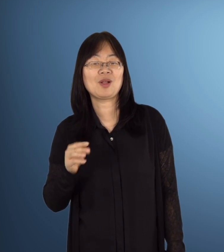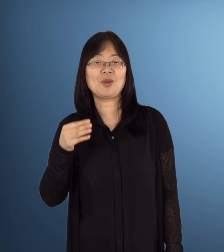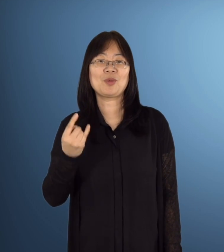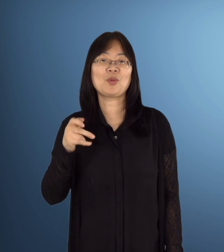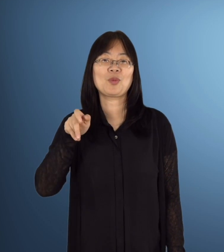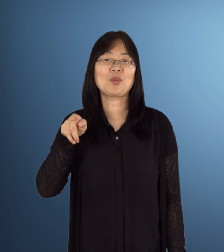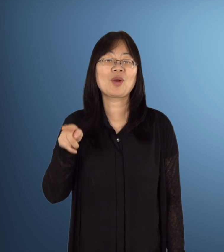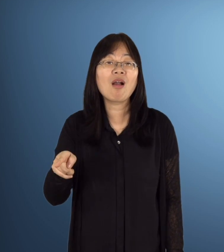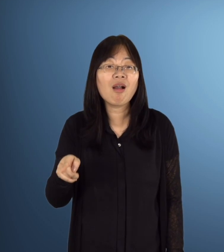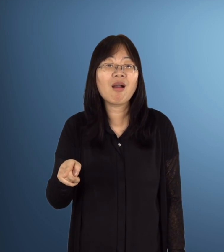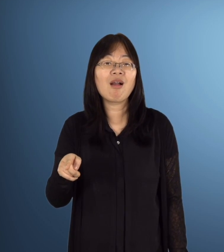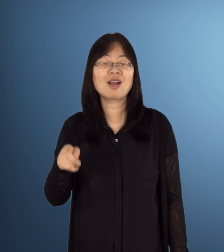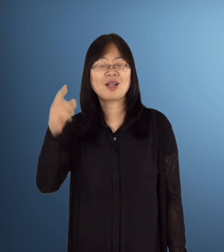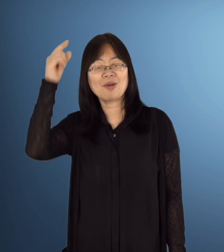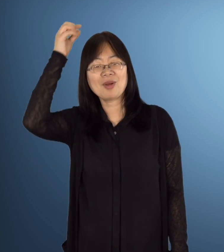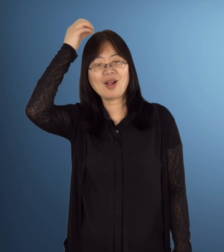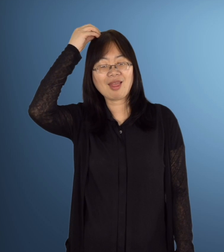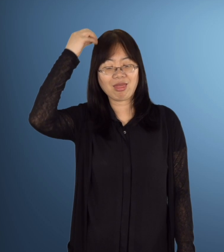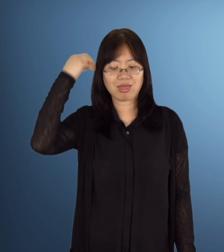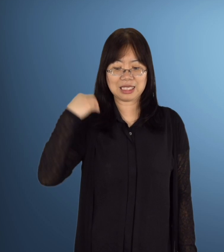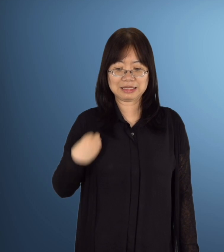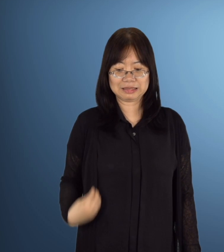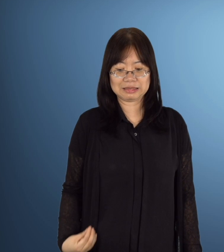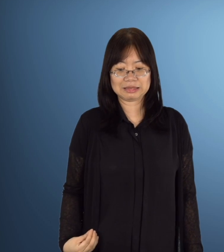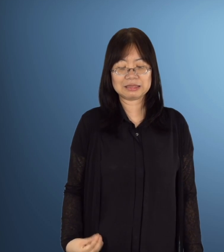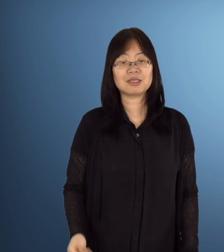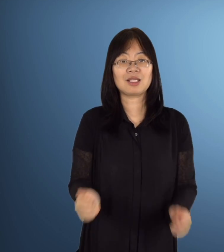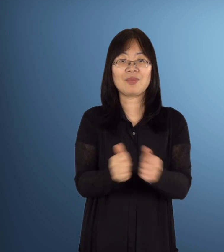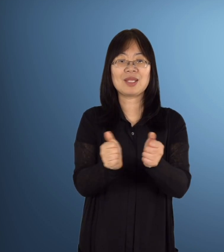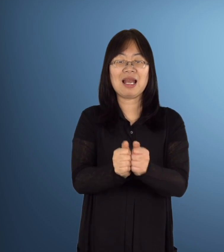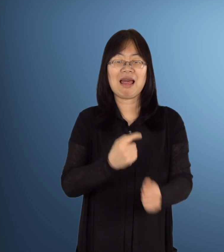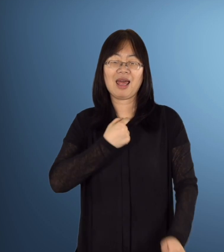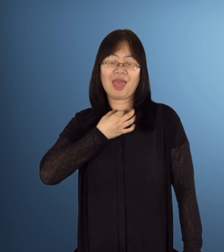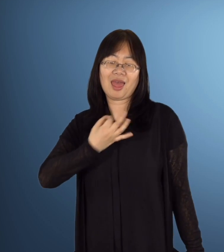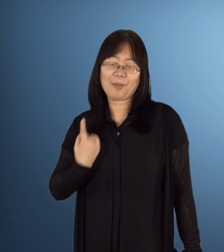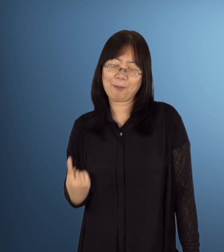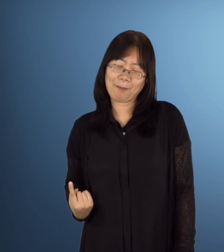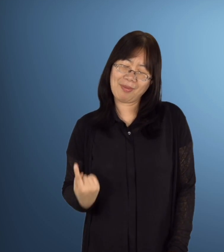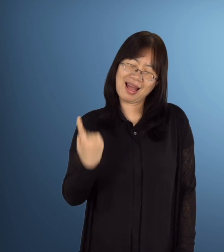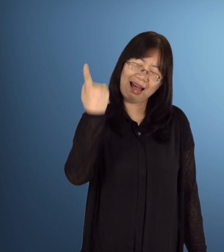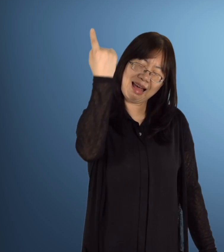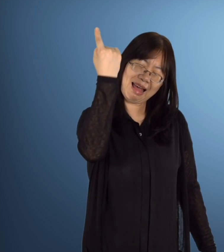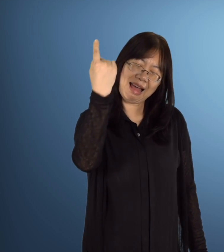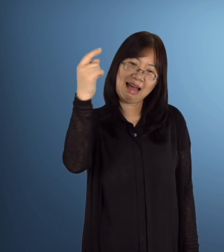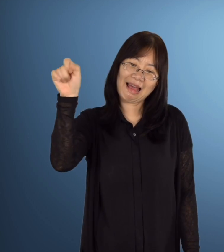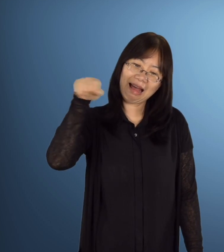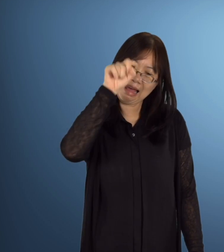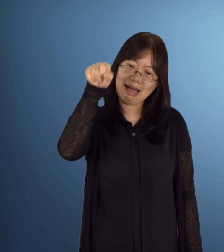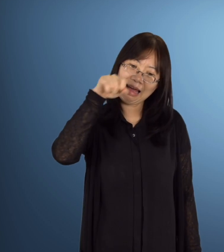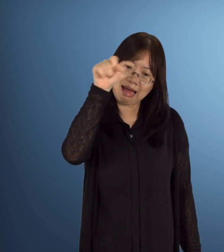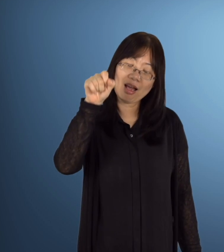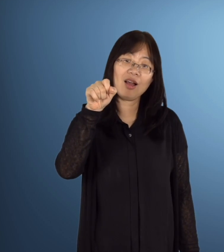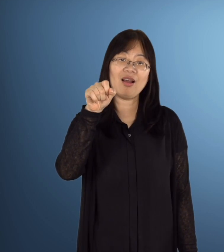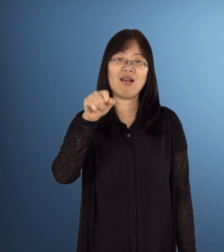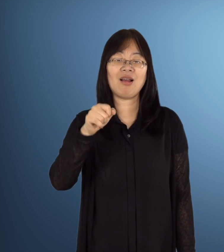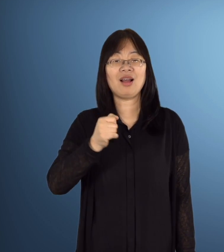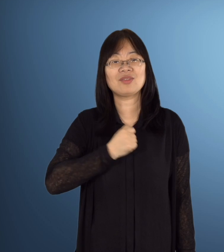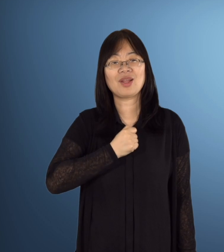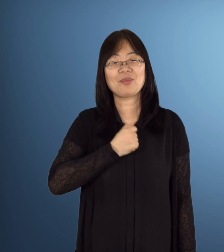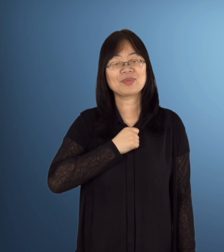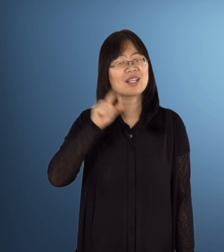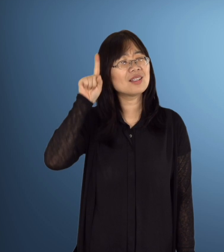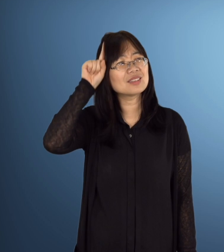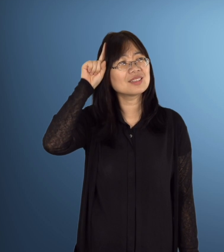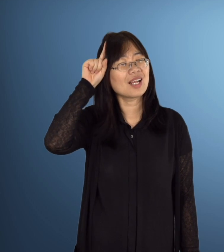로커, 머리 긴 남자, 막 고음을 질러대고 막 헤드뱅잉을 하고 좀 답답하고